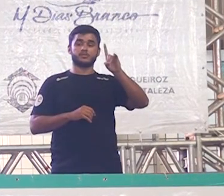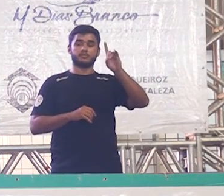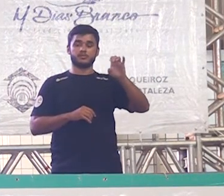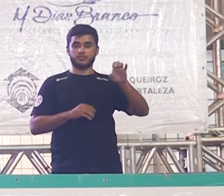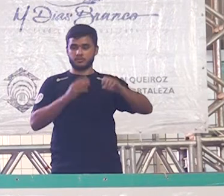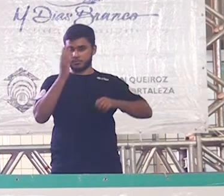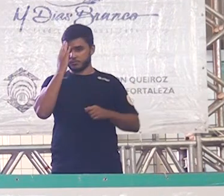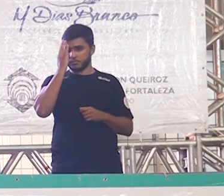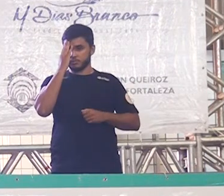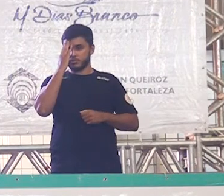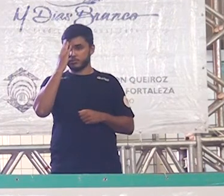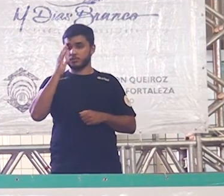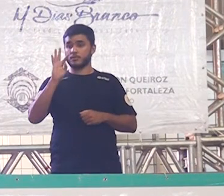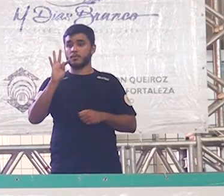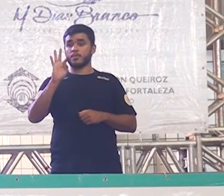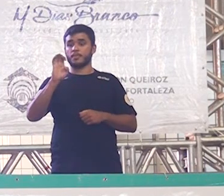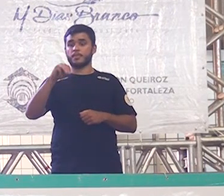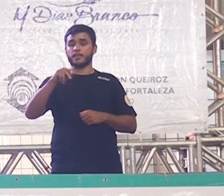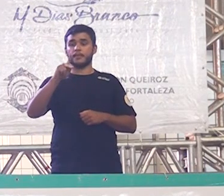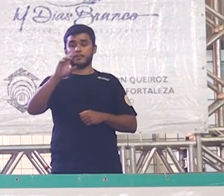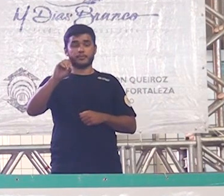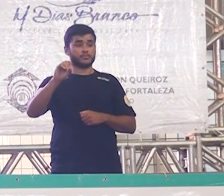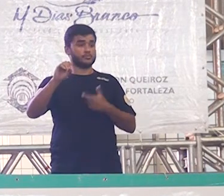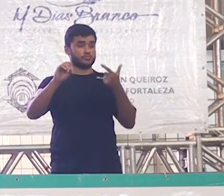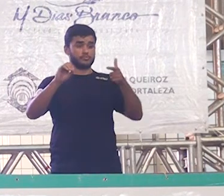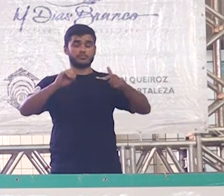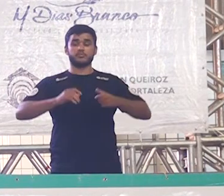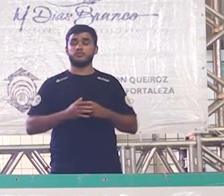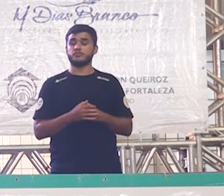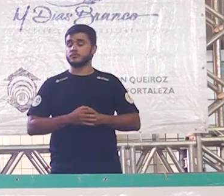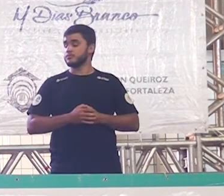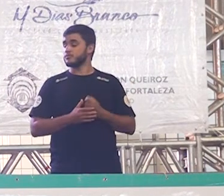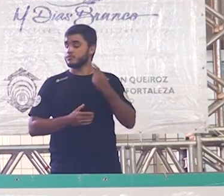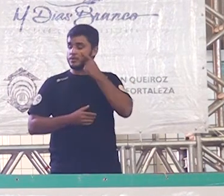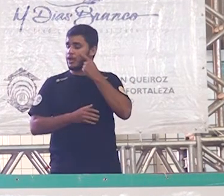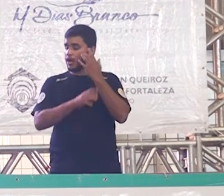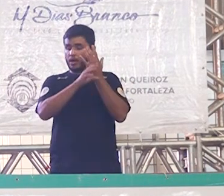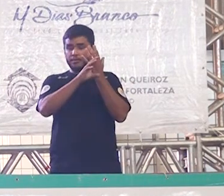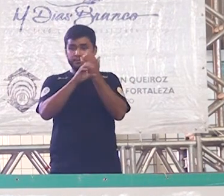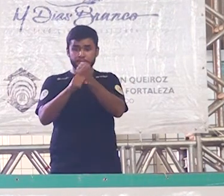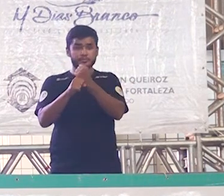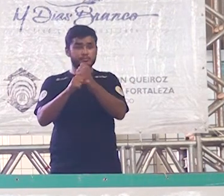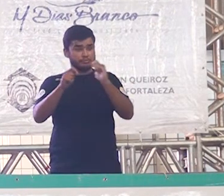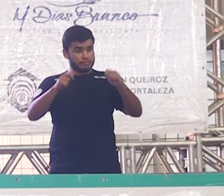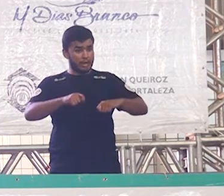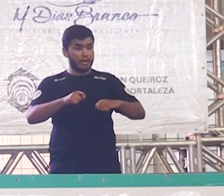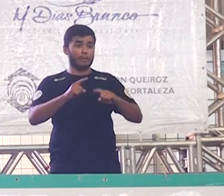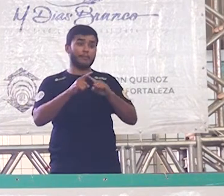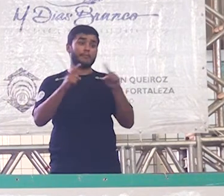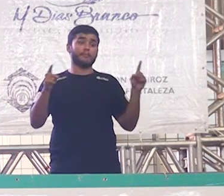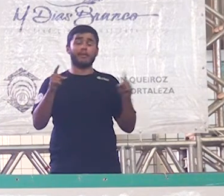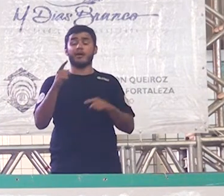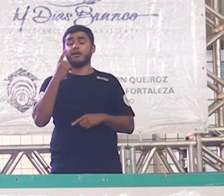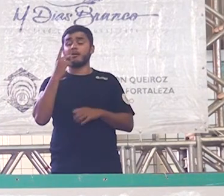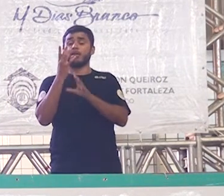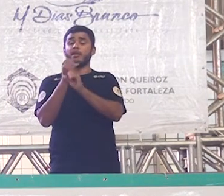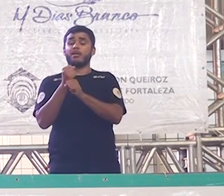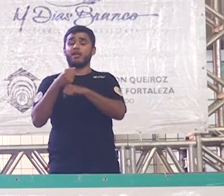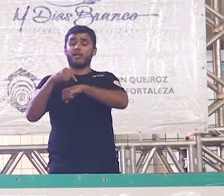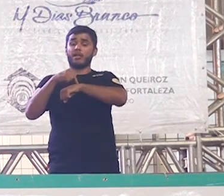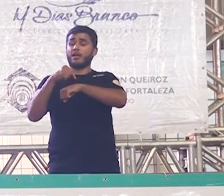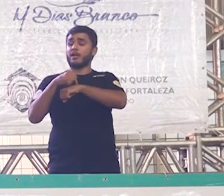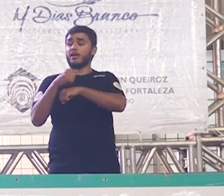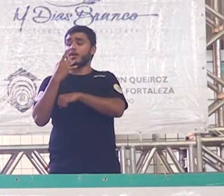questão? Tempo. Augusto, eu poderia calcular o tempo e depois resolver? Poderia, só que você vai gastar mais tempo. E